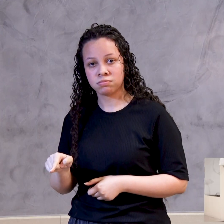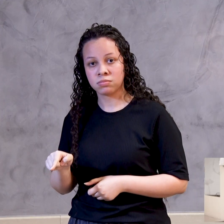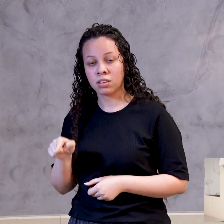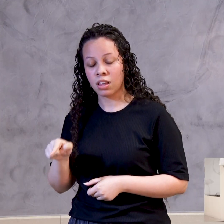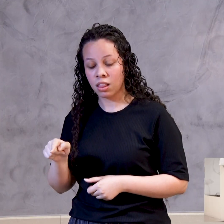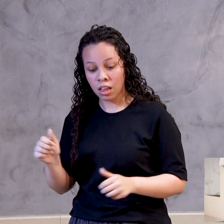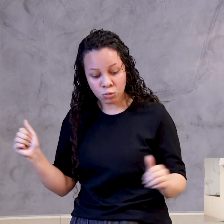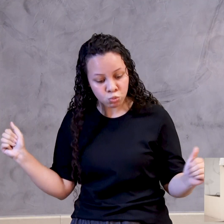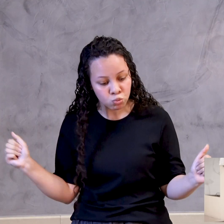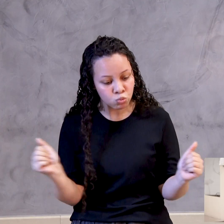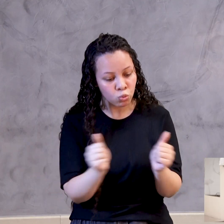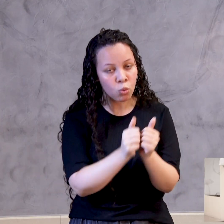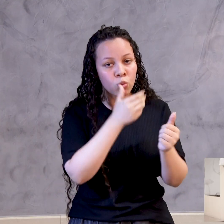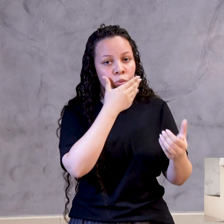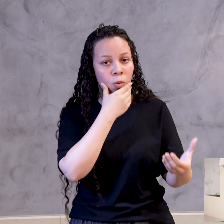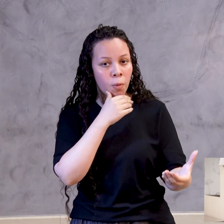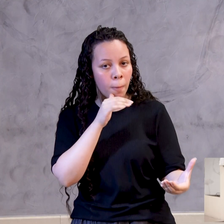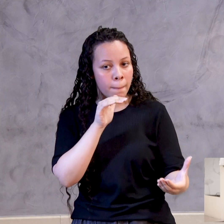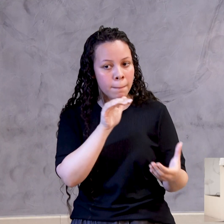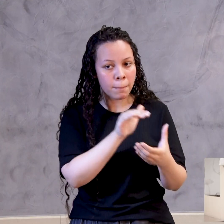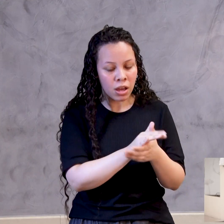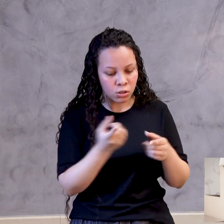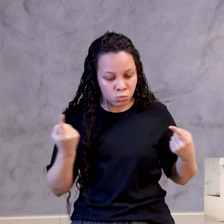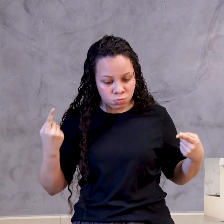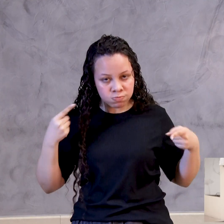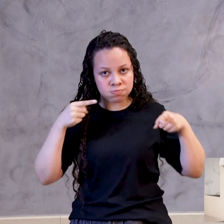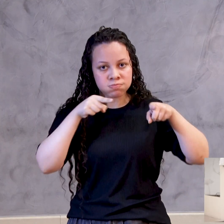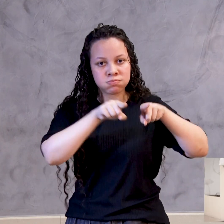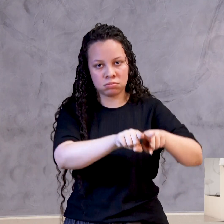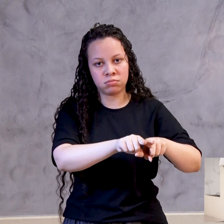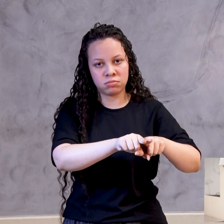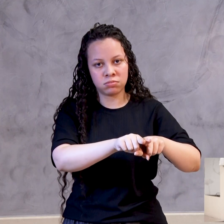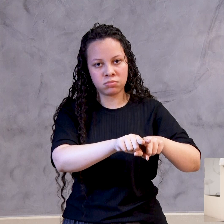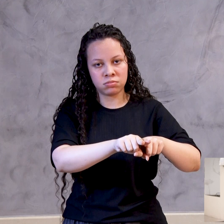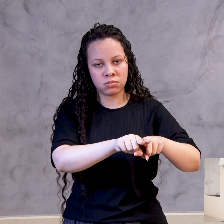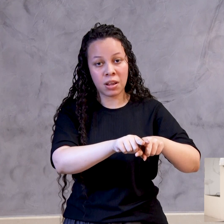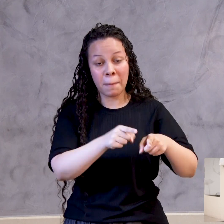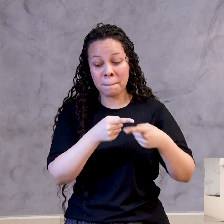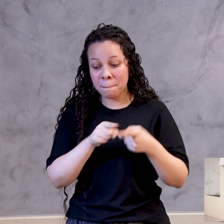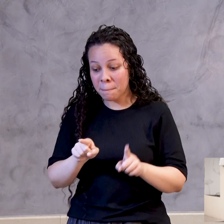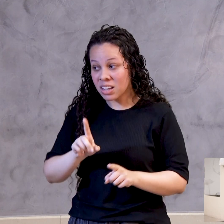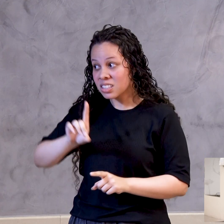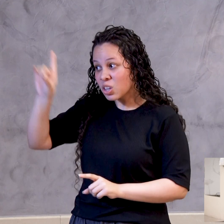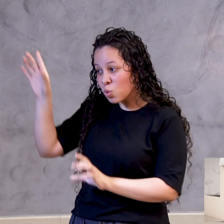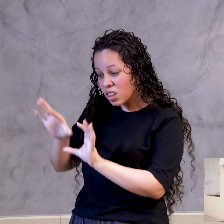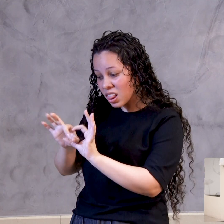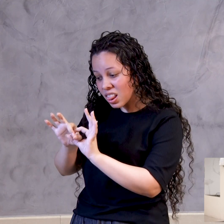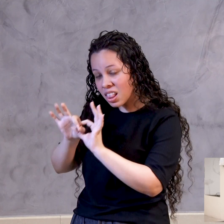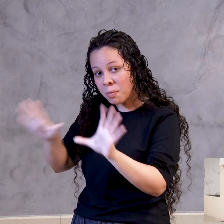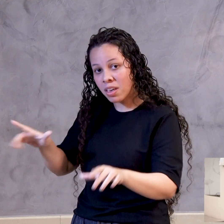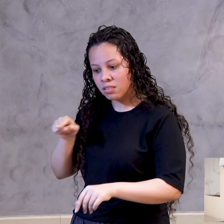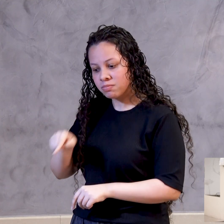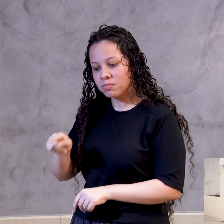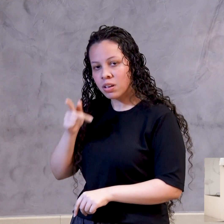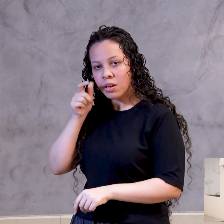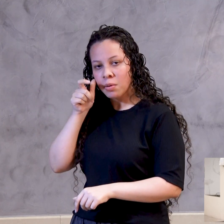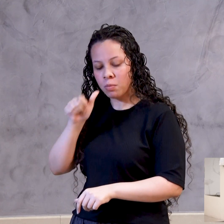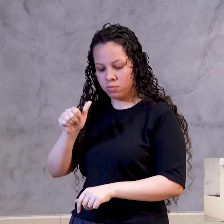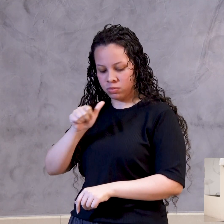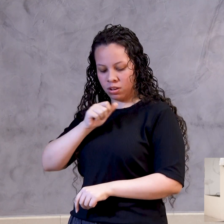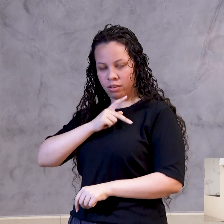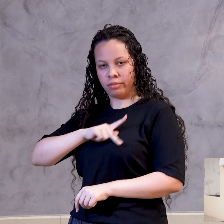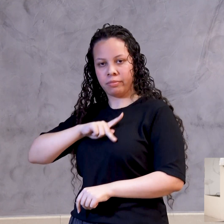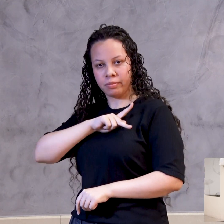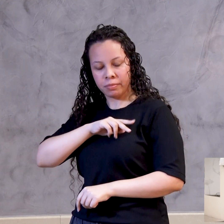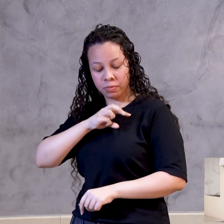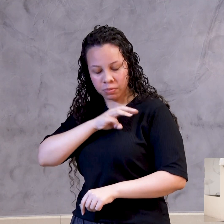adjuntora, ela está ao lado dele, mas na questão ministerial, Deus não liberou.